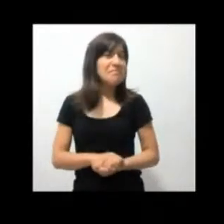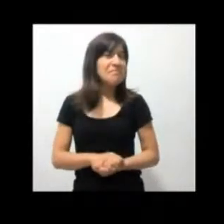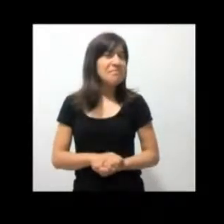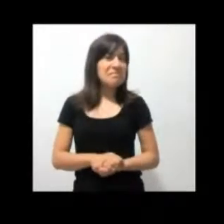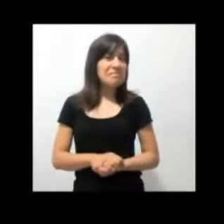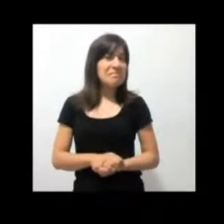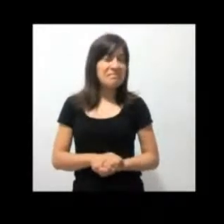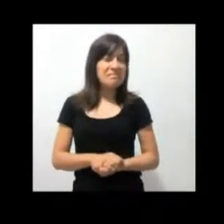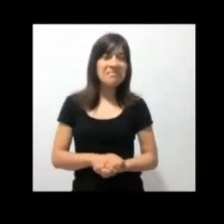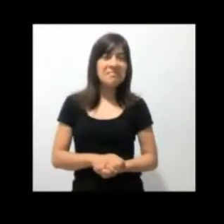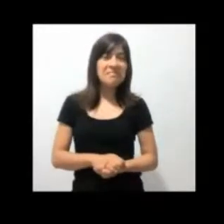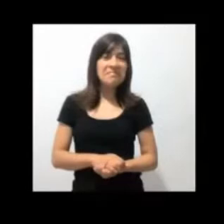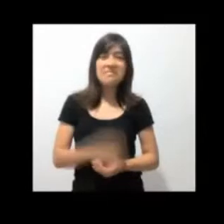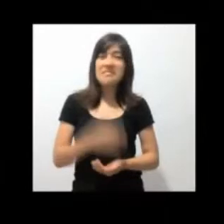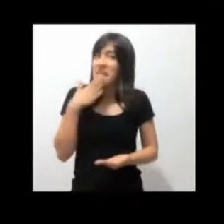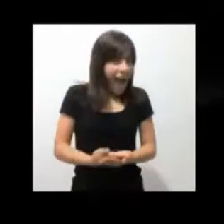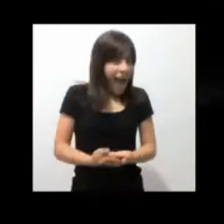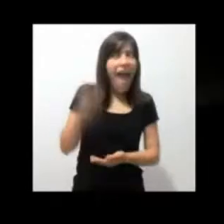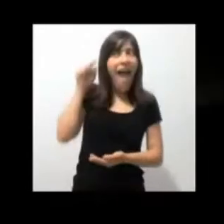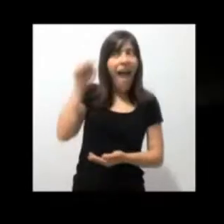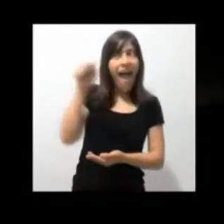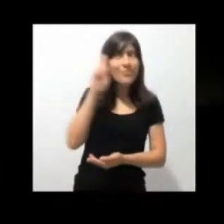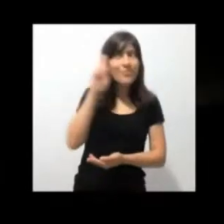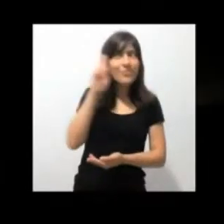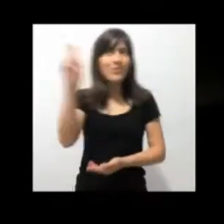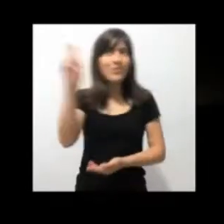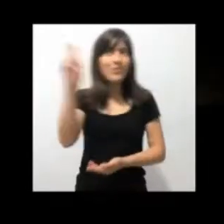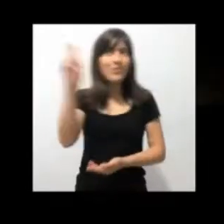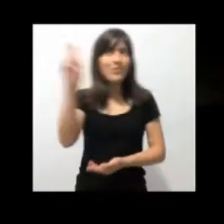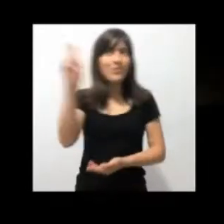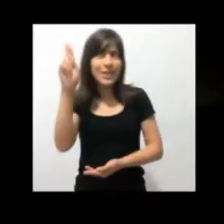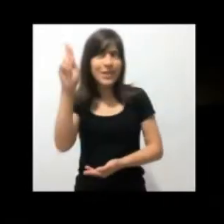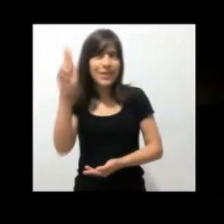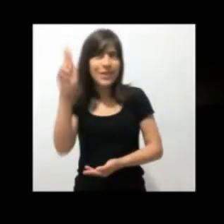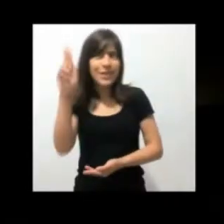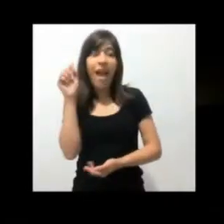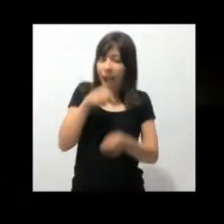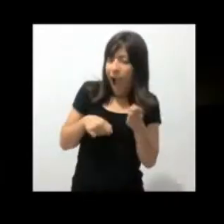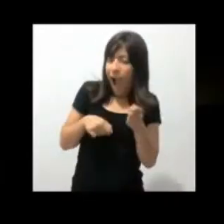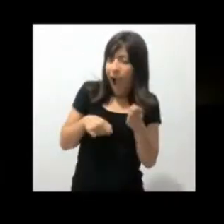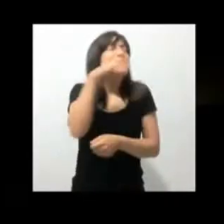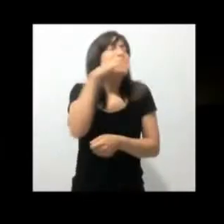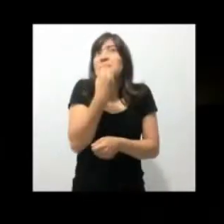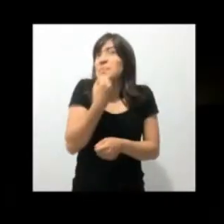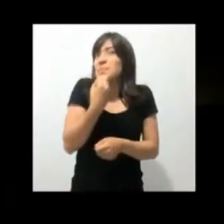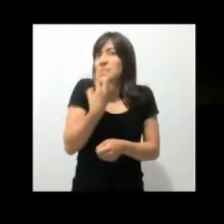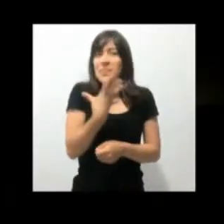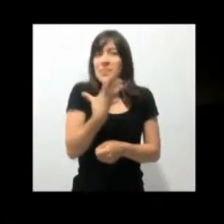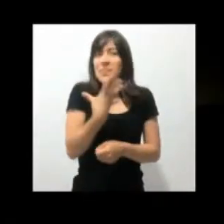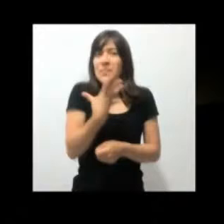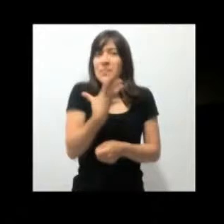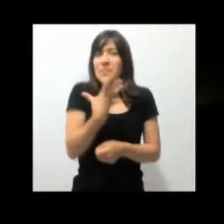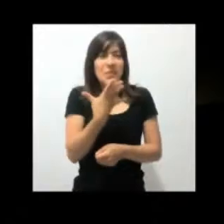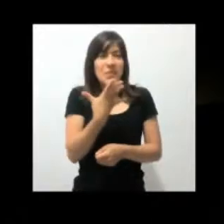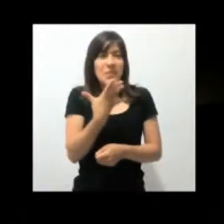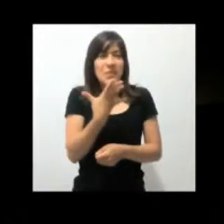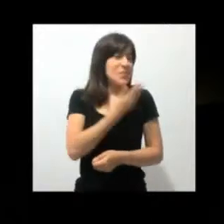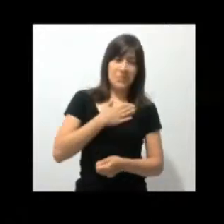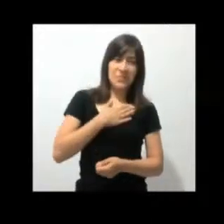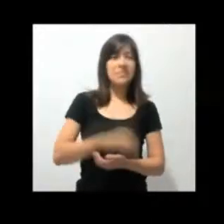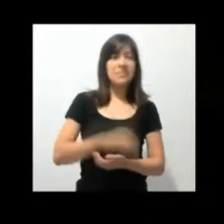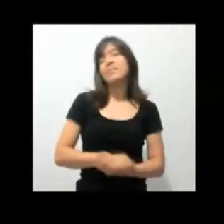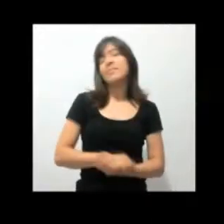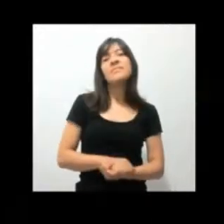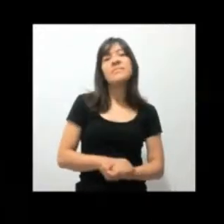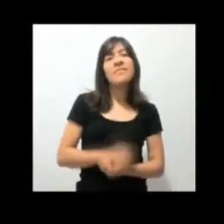Gente, essa chefe com essa lupa foram tudo de bom na minha vida. A partir